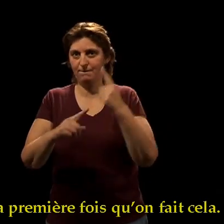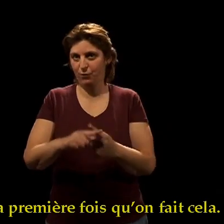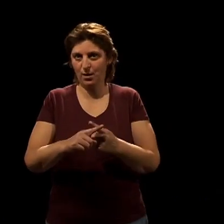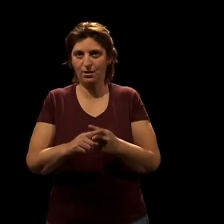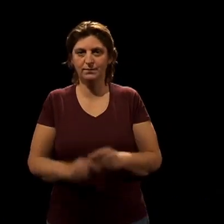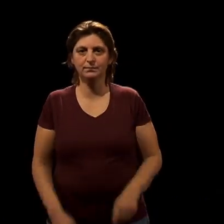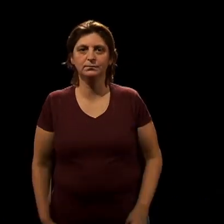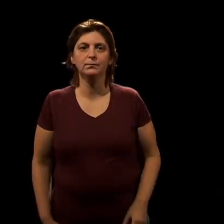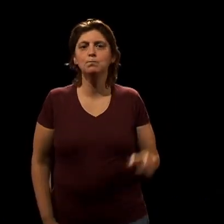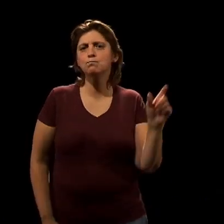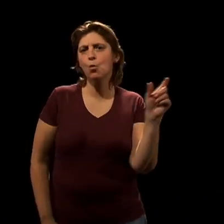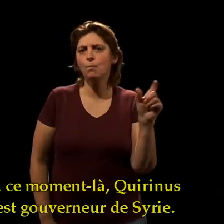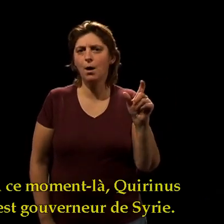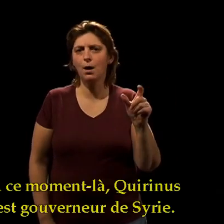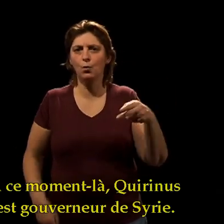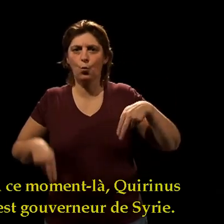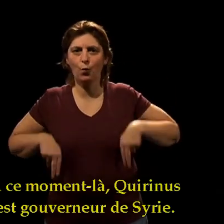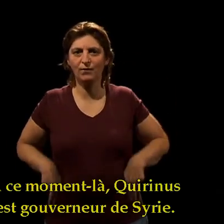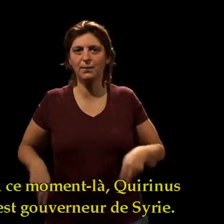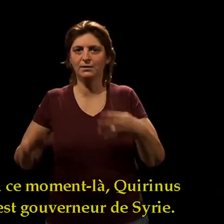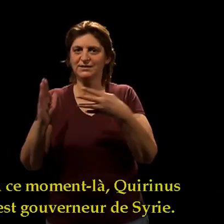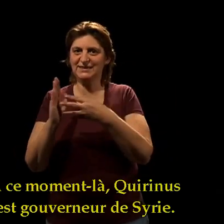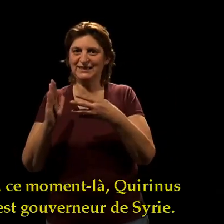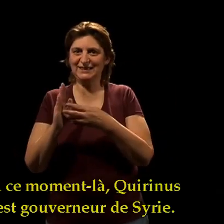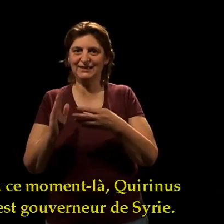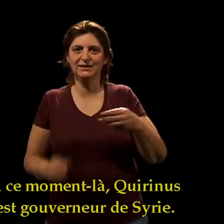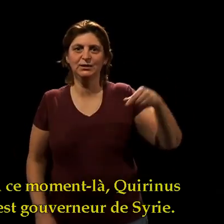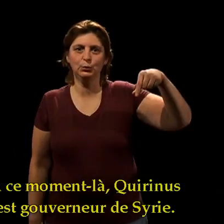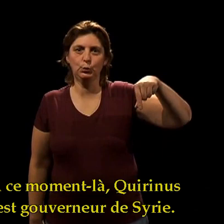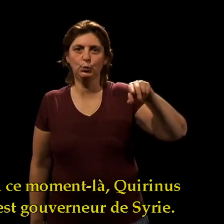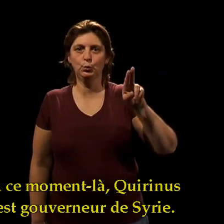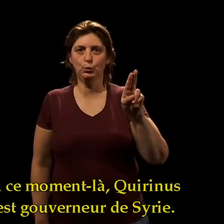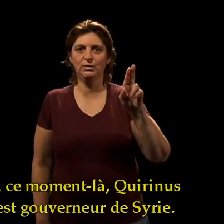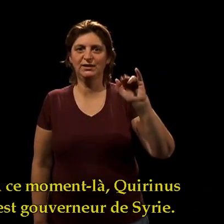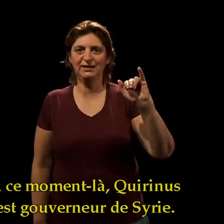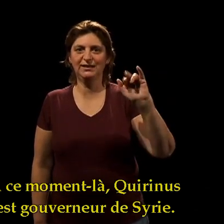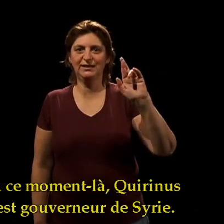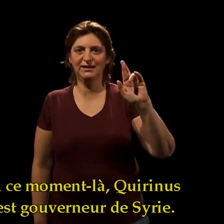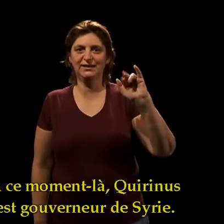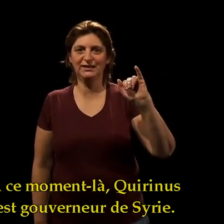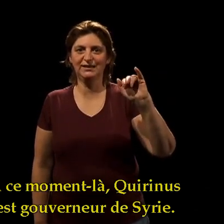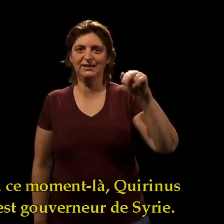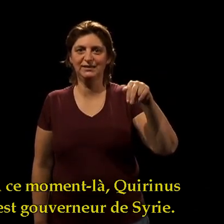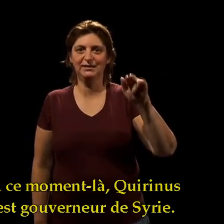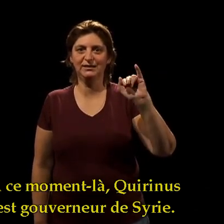cela. À ce moment-là, Quirinius est gouverneur de Syrie.